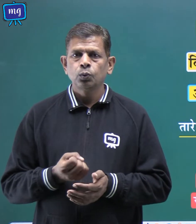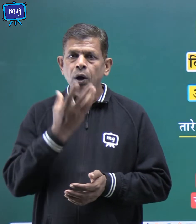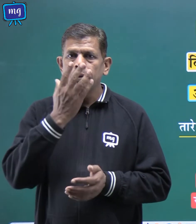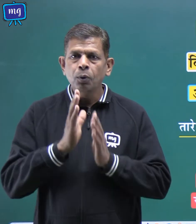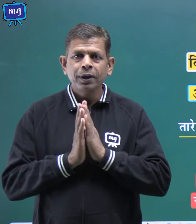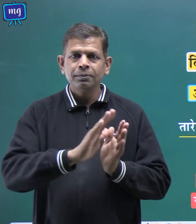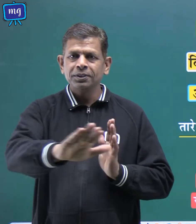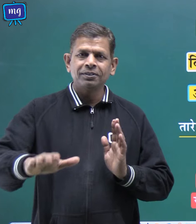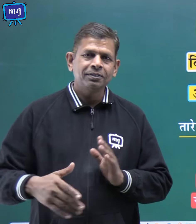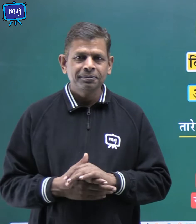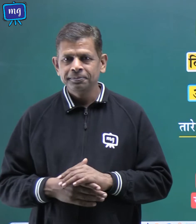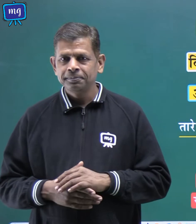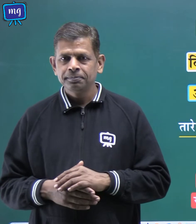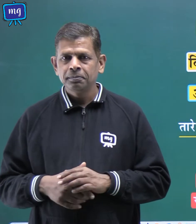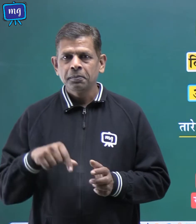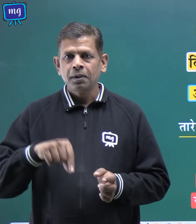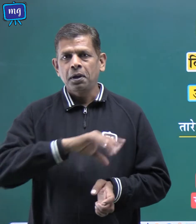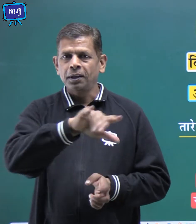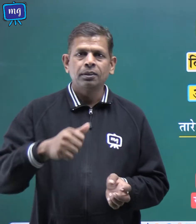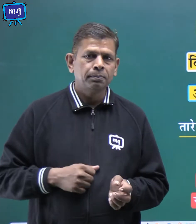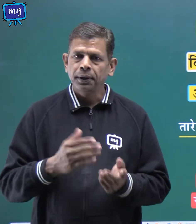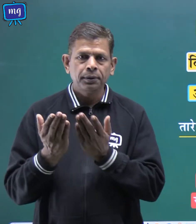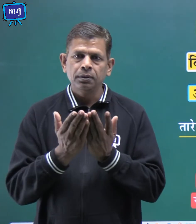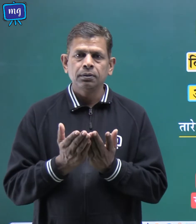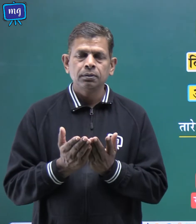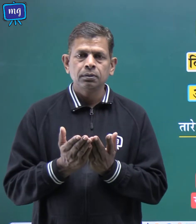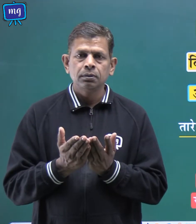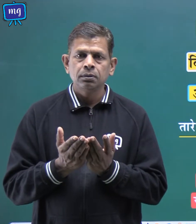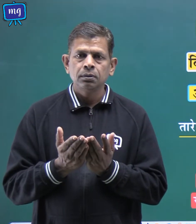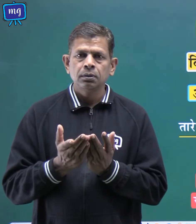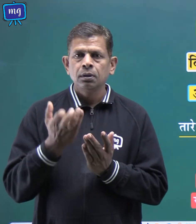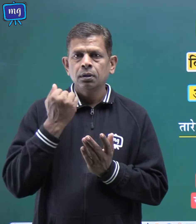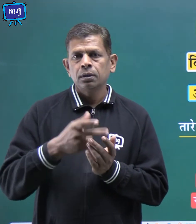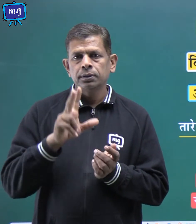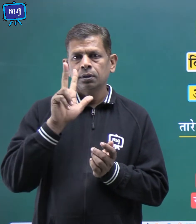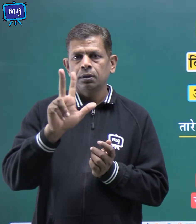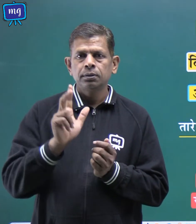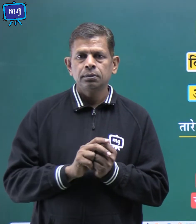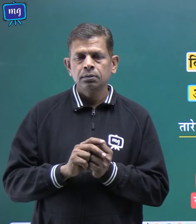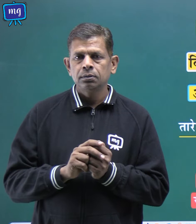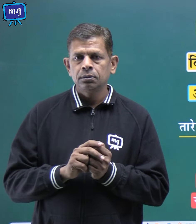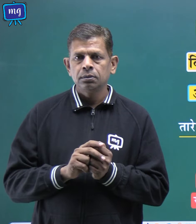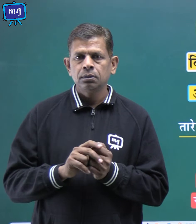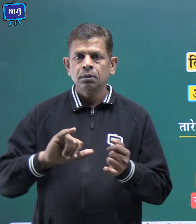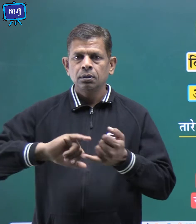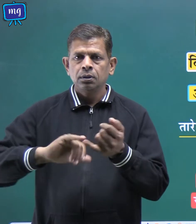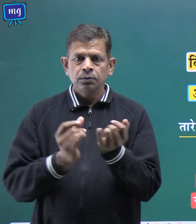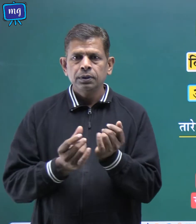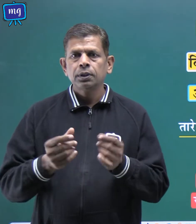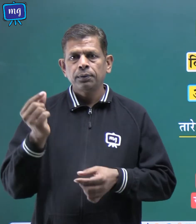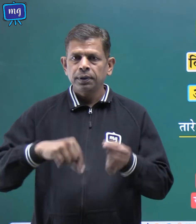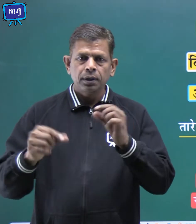गुड मॉर्निंग बच्चों। आज हम पढ़ेंगे कक्षा 8 विषय विज्ञान